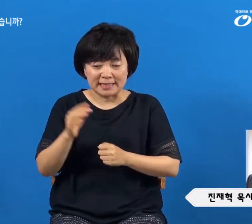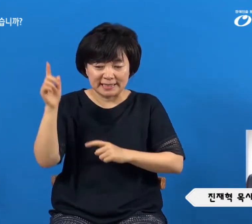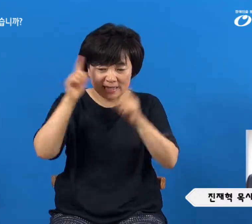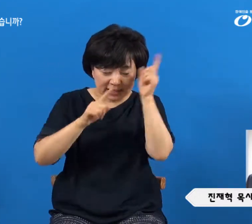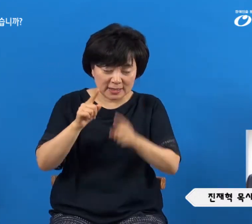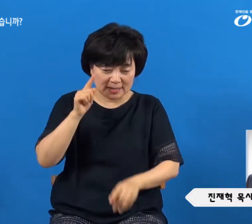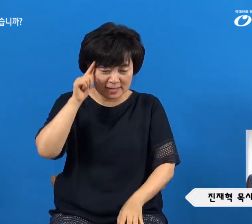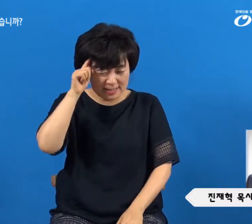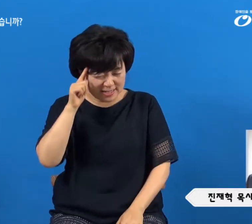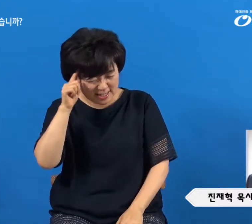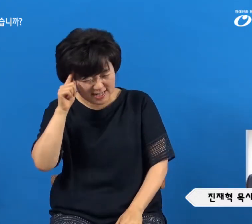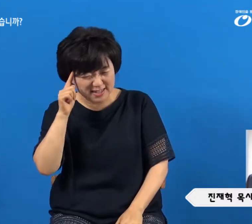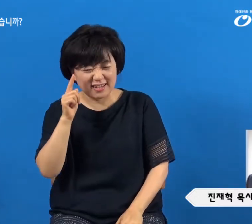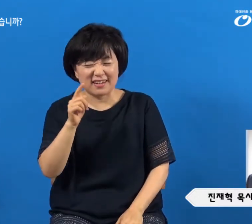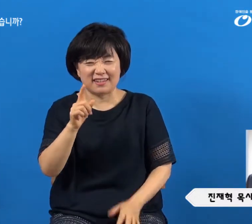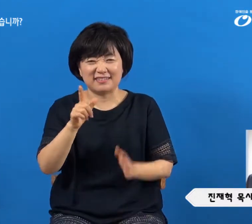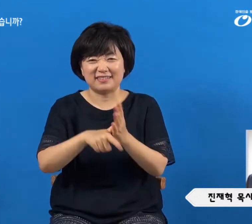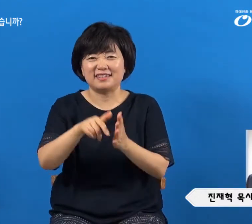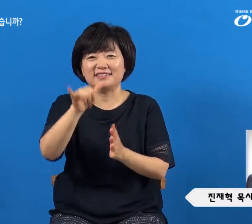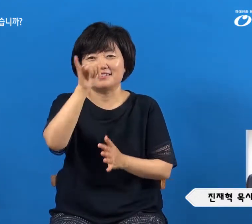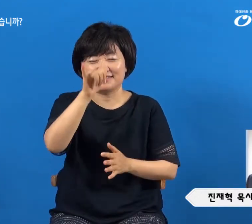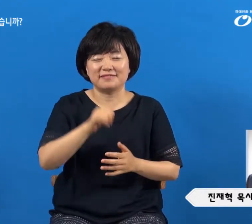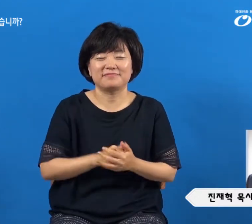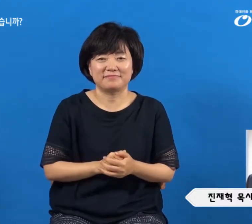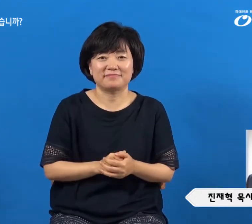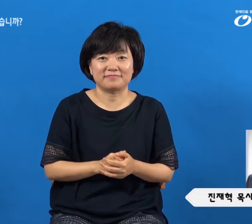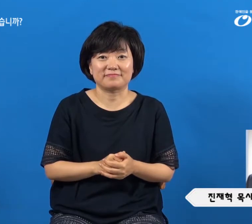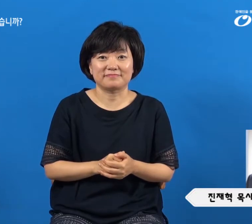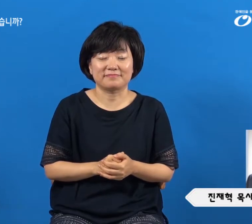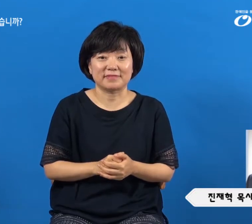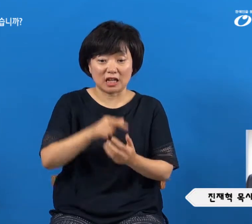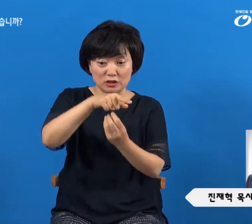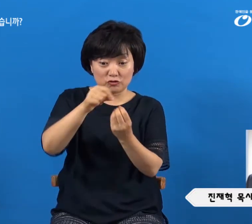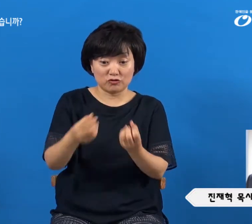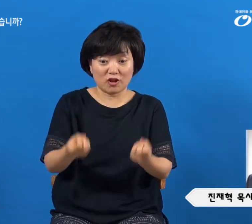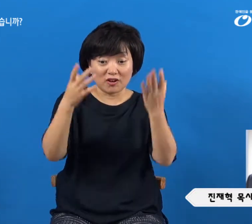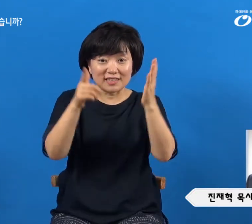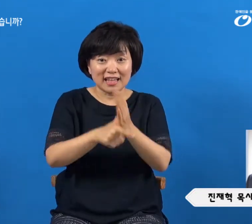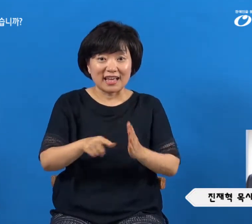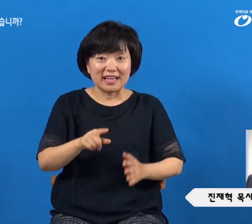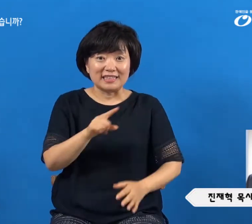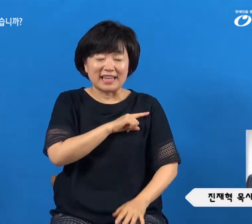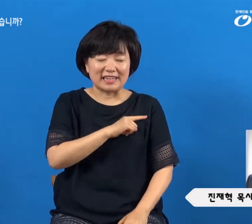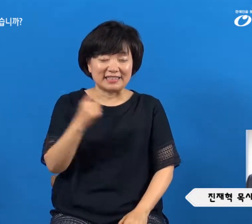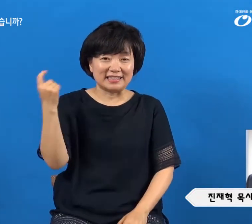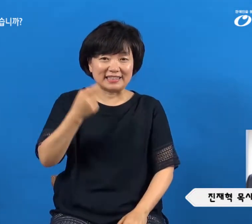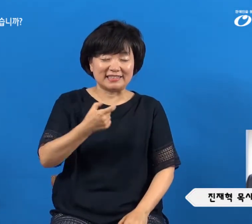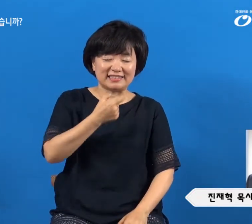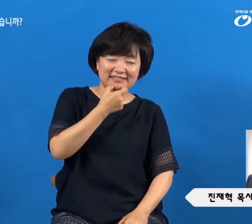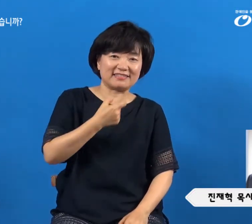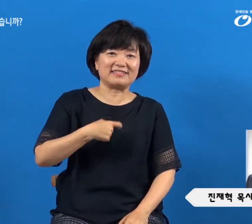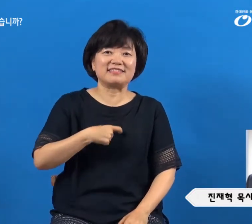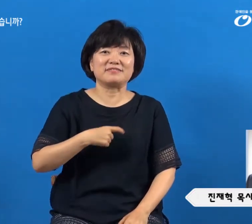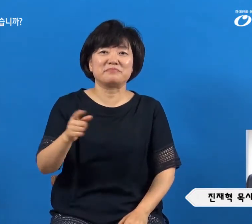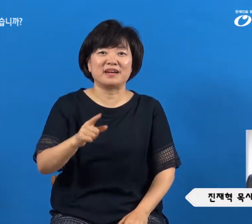받는 경우들도 얼마나 많은지 모릅니다. 추석 때 제일 듣기 싫고 제일 스트레스